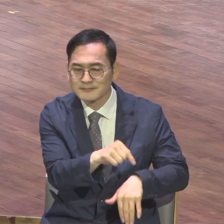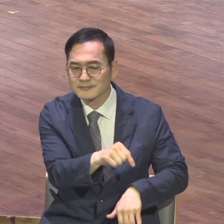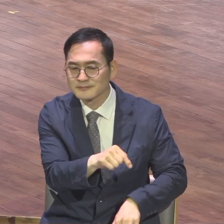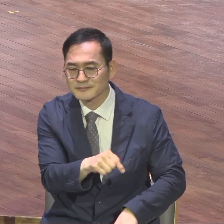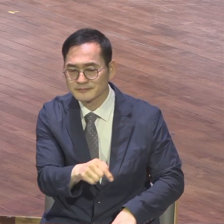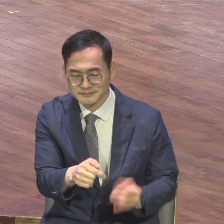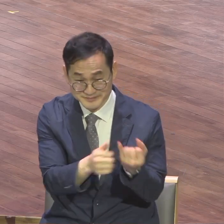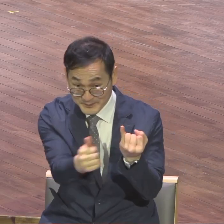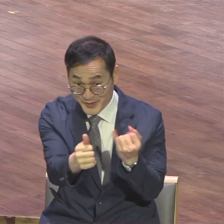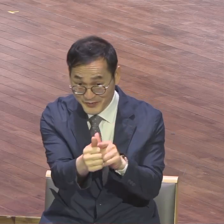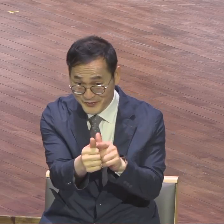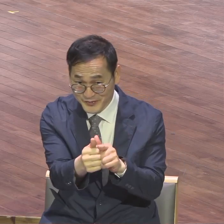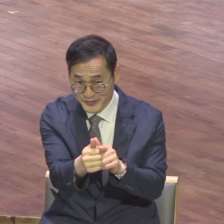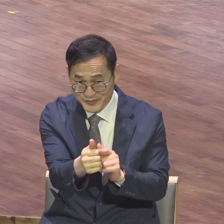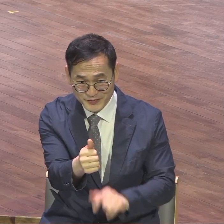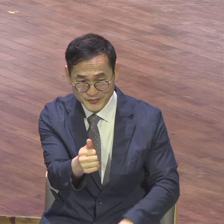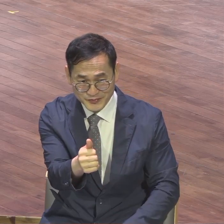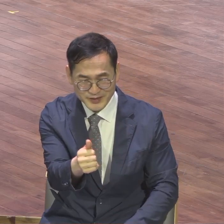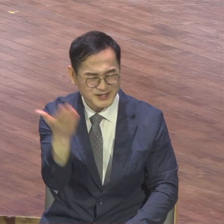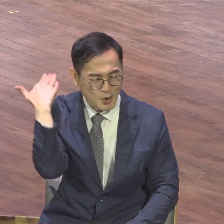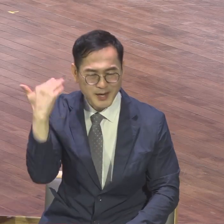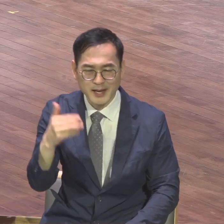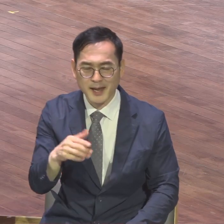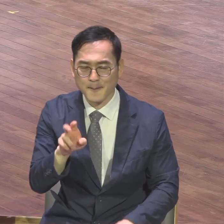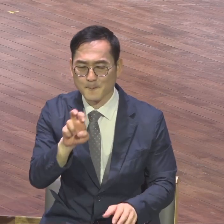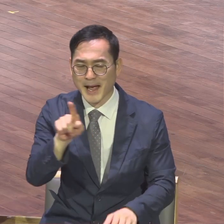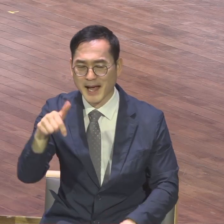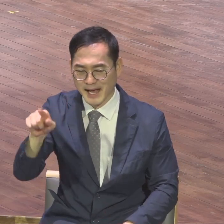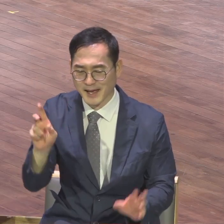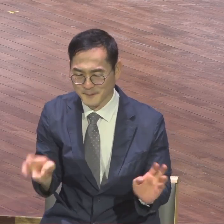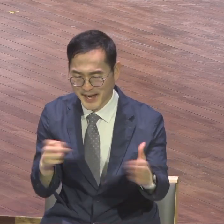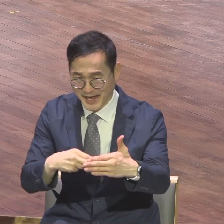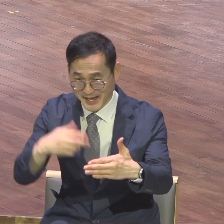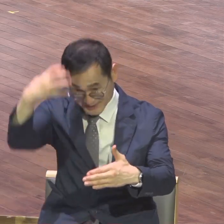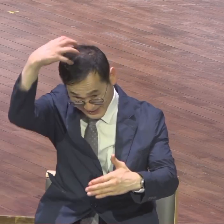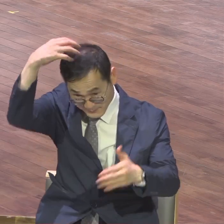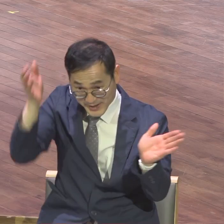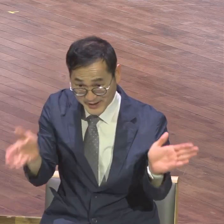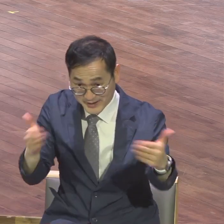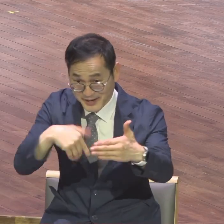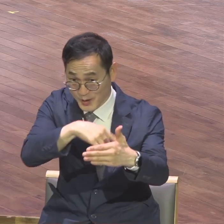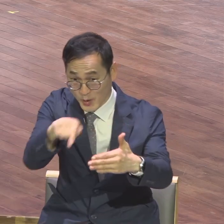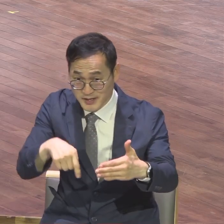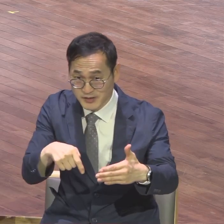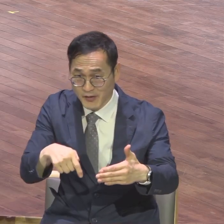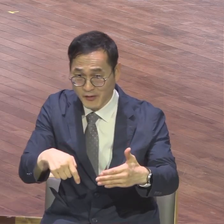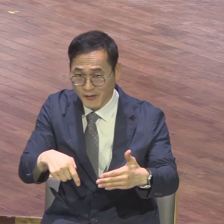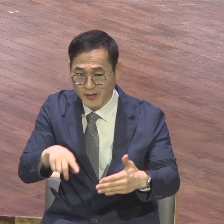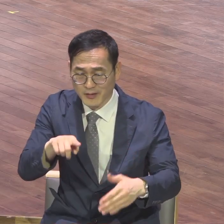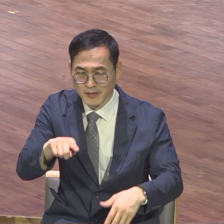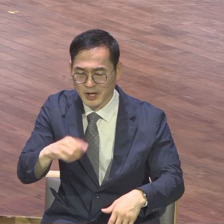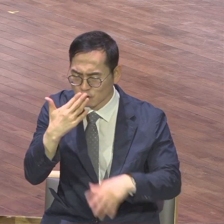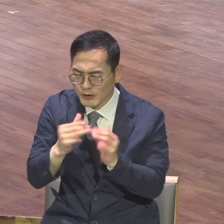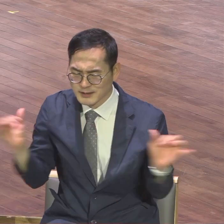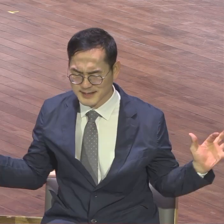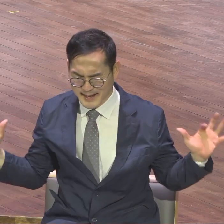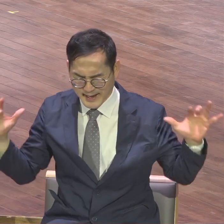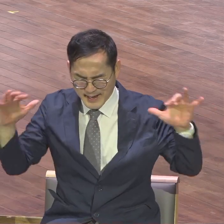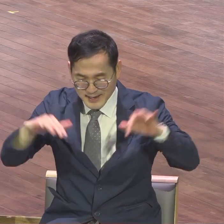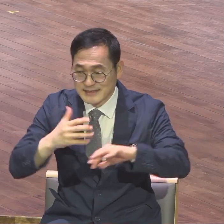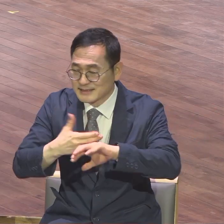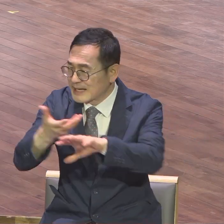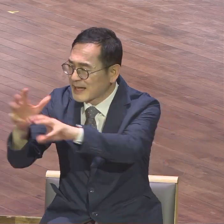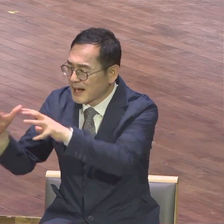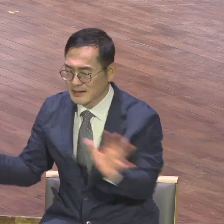15개 나라 디아스포라들 유대인들이 몰려왔을 때였습니다. 그러니까 전 세계 유대인들이 모여 있는 이